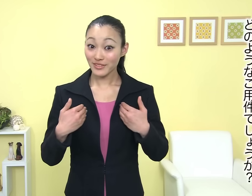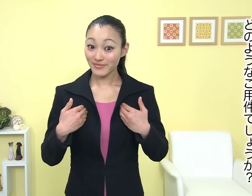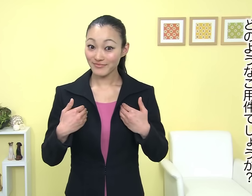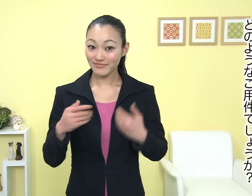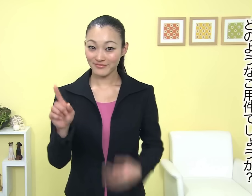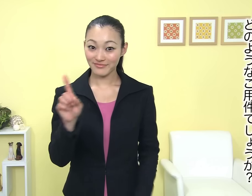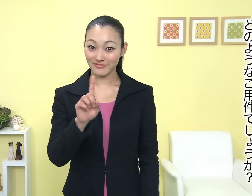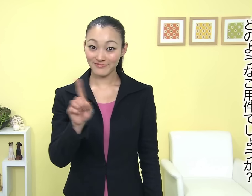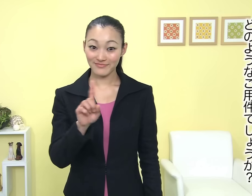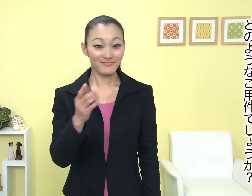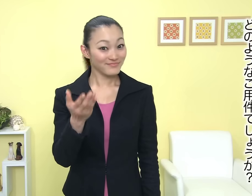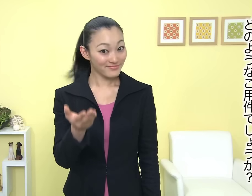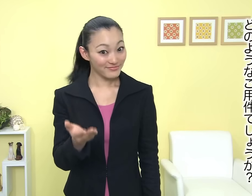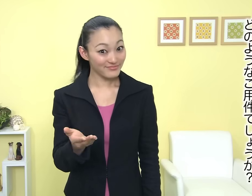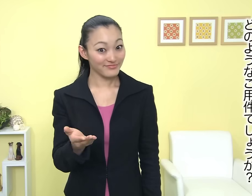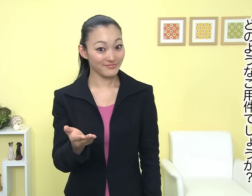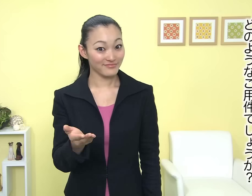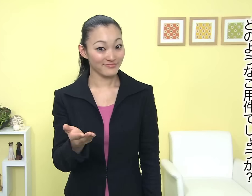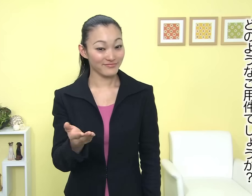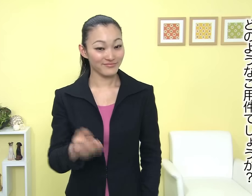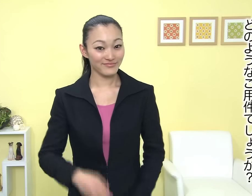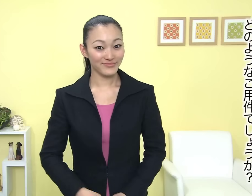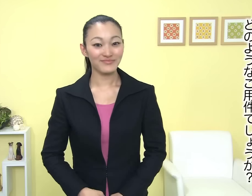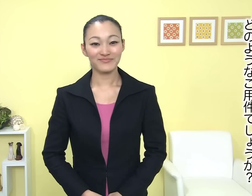どのようなご用件でしょうか。